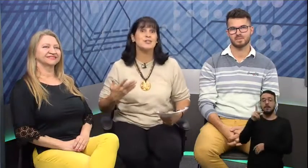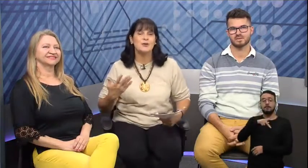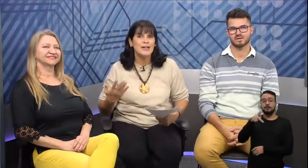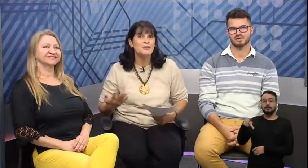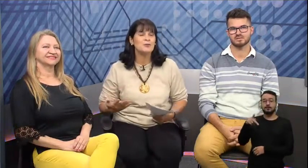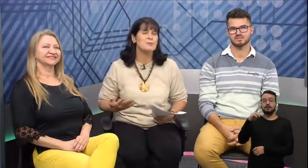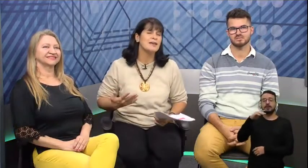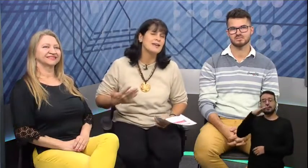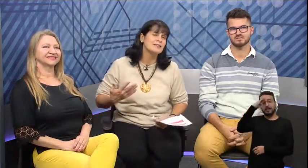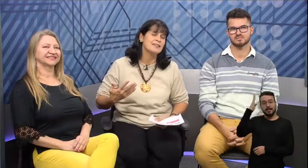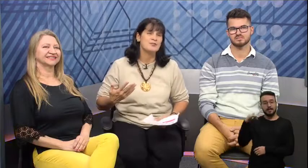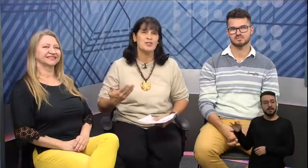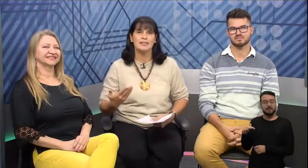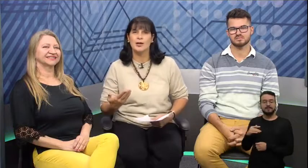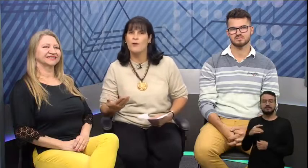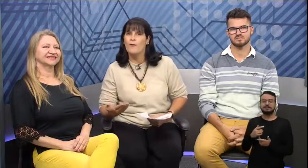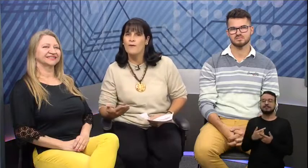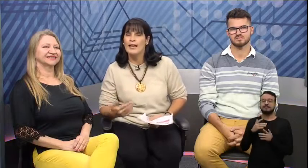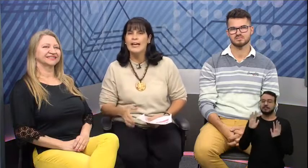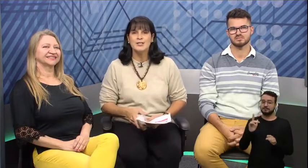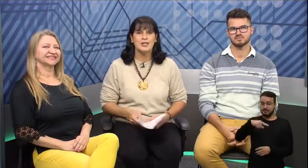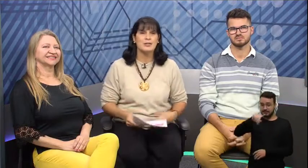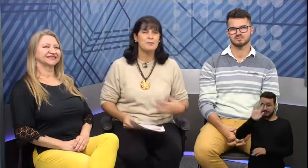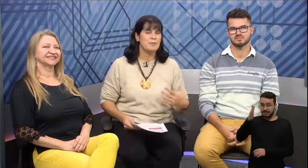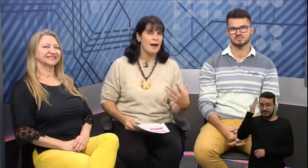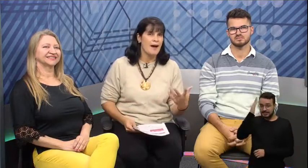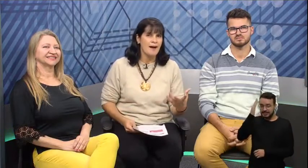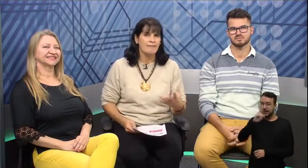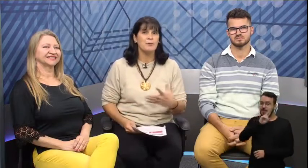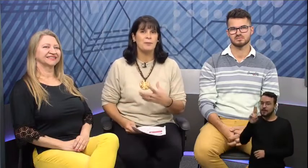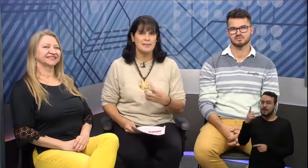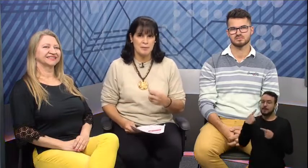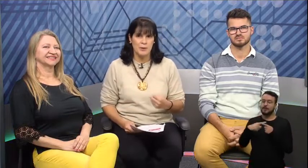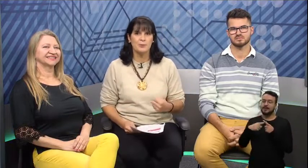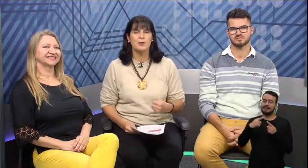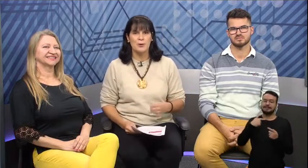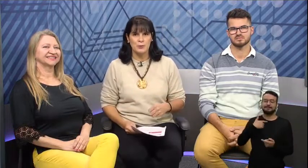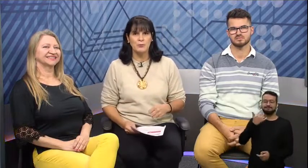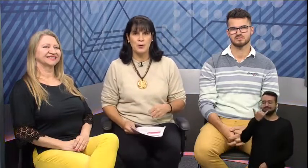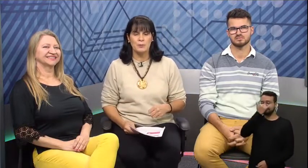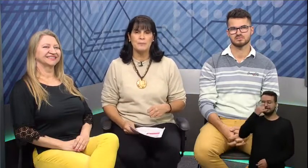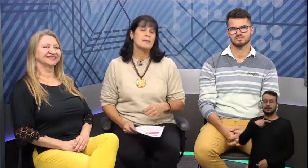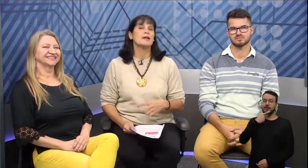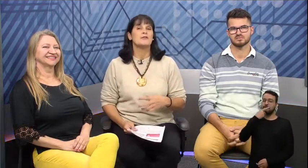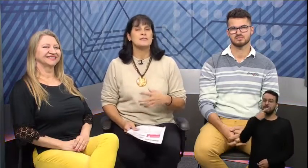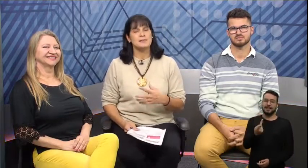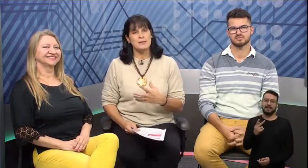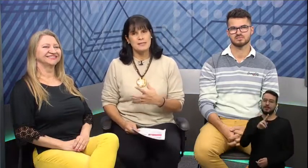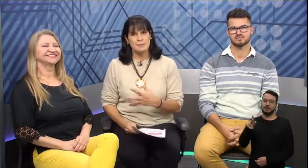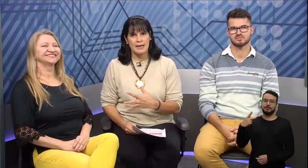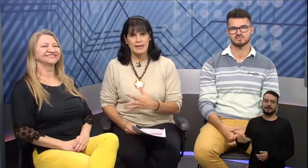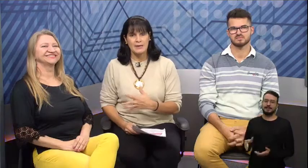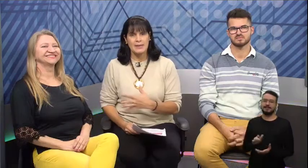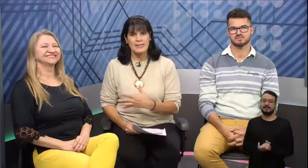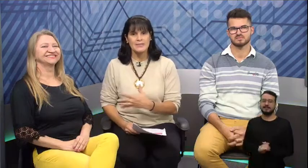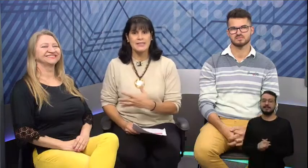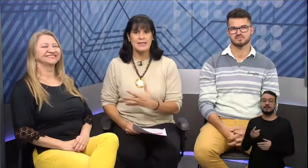alguém dormindo, estava chegando agora, tinha ido beber água e não percebeu o nome. Vocês perceberam, eles fizeram